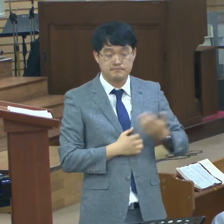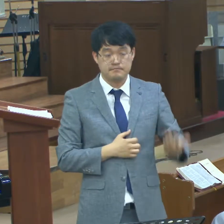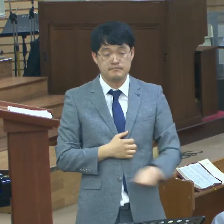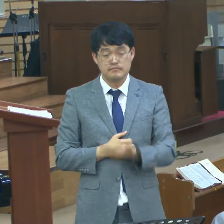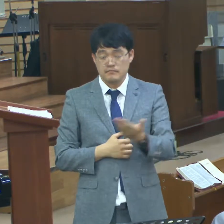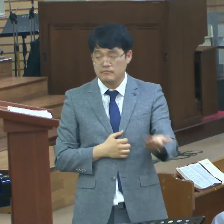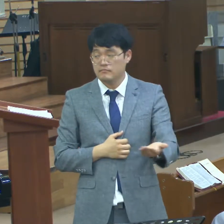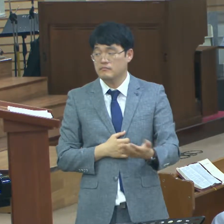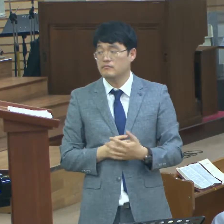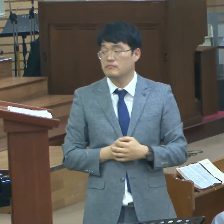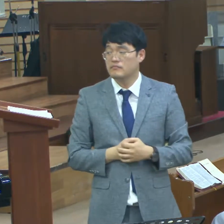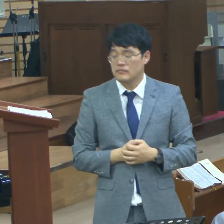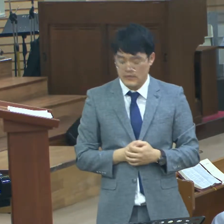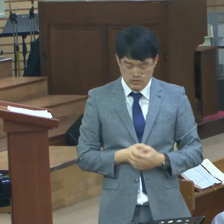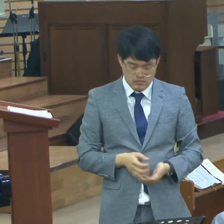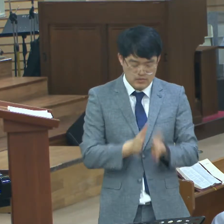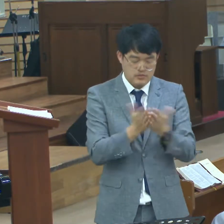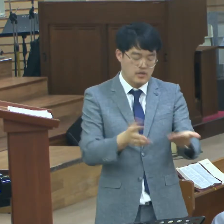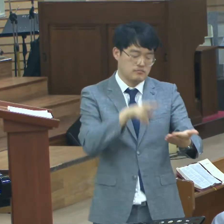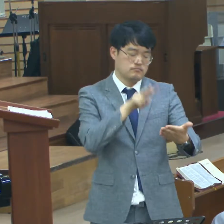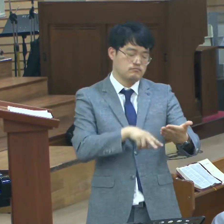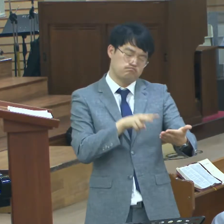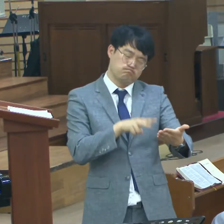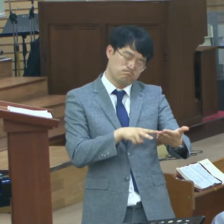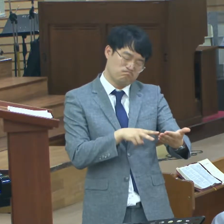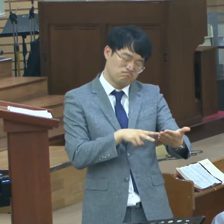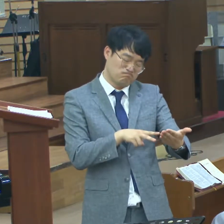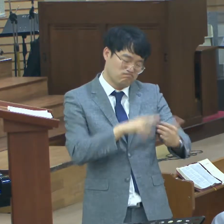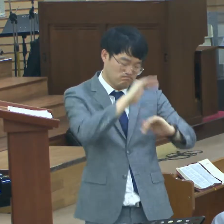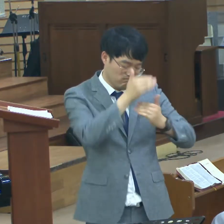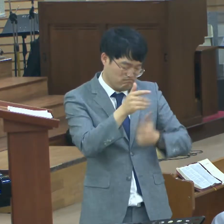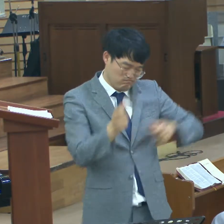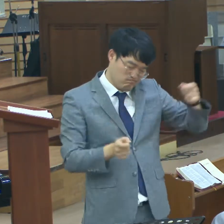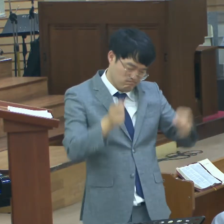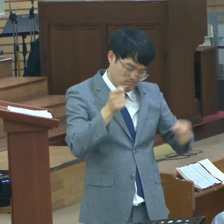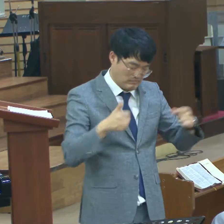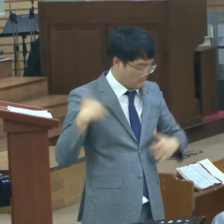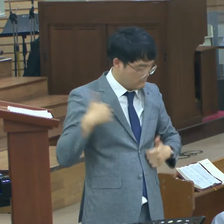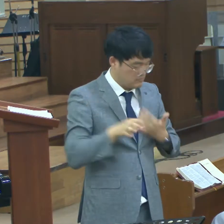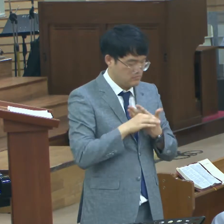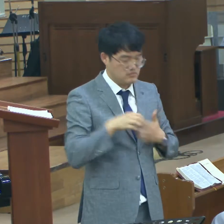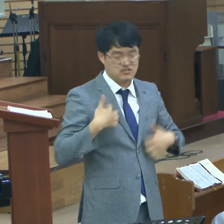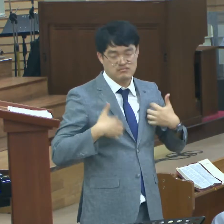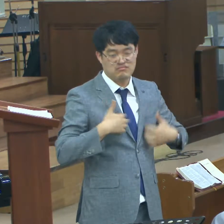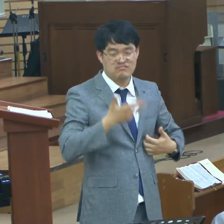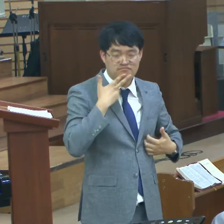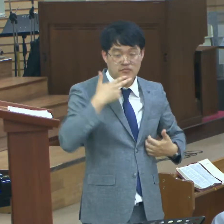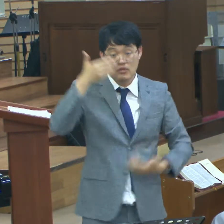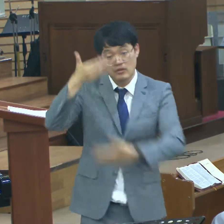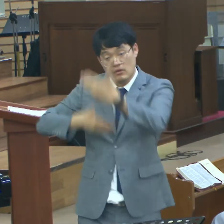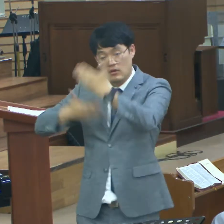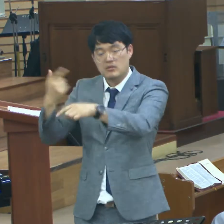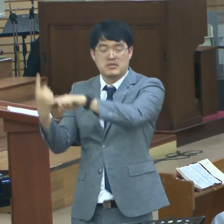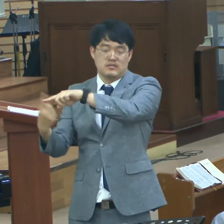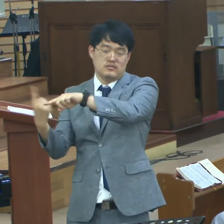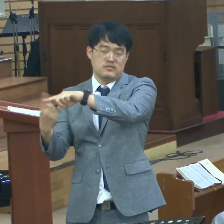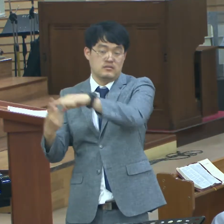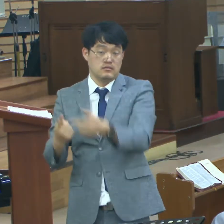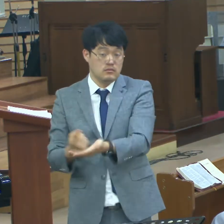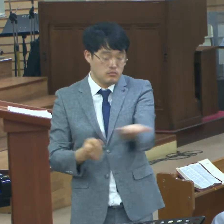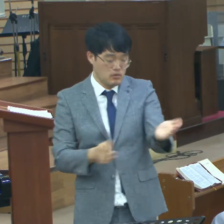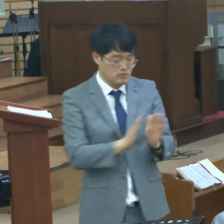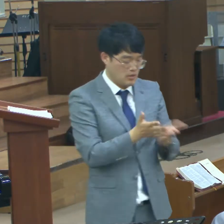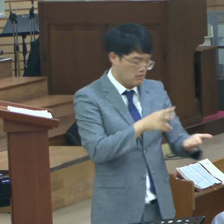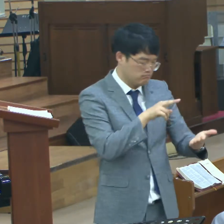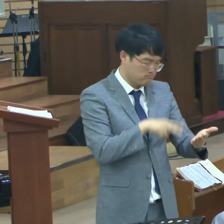못 알아들으면 책이 재미가 없죠. 영화도 내용을 모르면 안 보거든요. 봐도 재미가 없어요. 책을 보는데 재미가 하나도